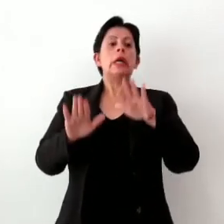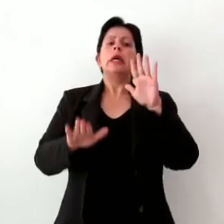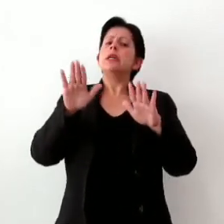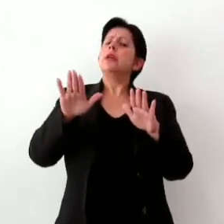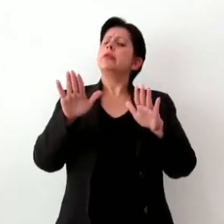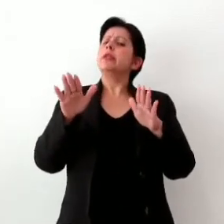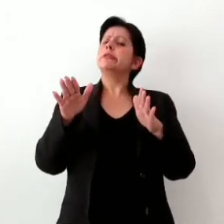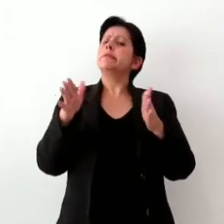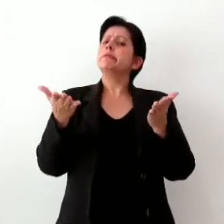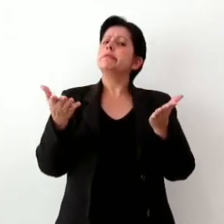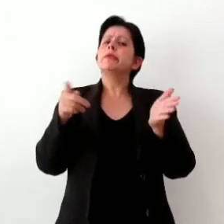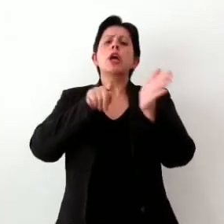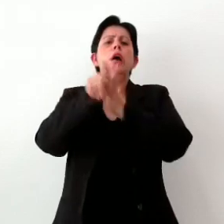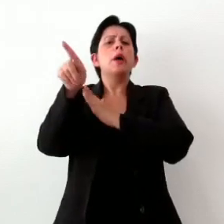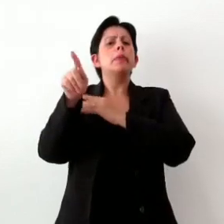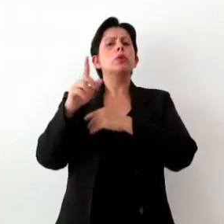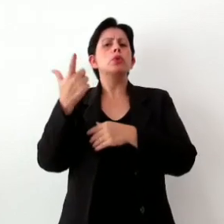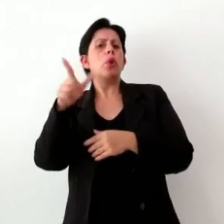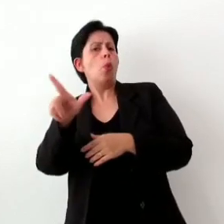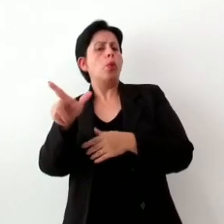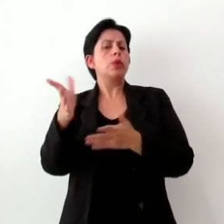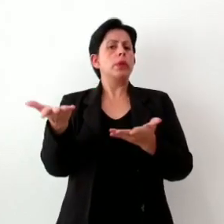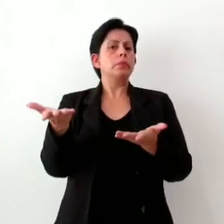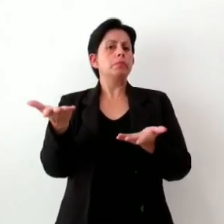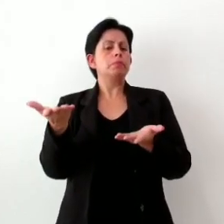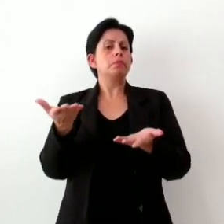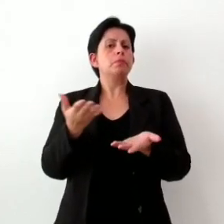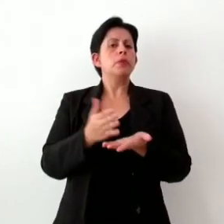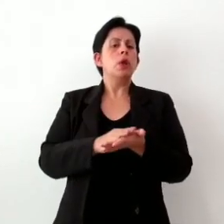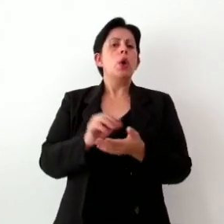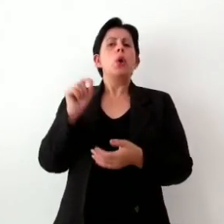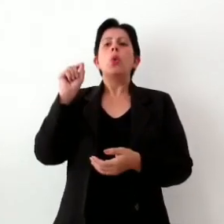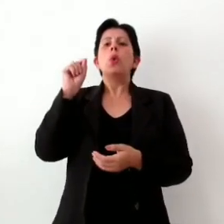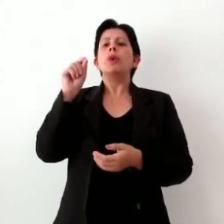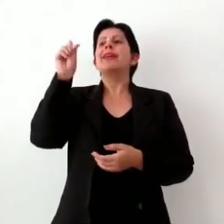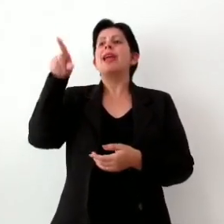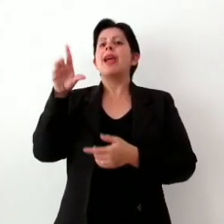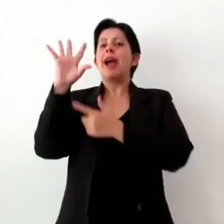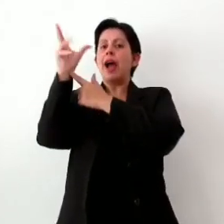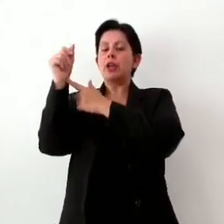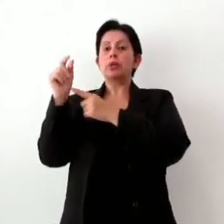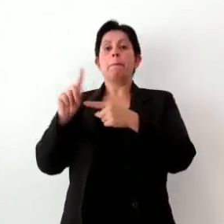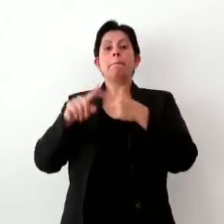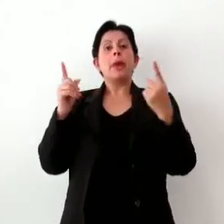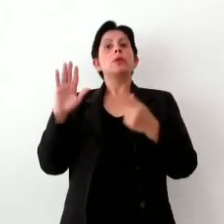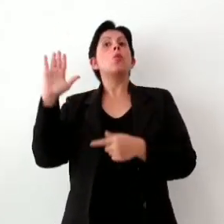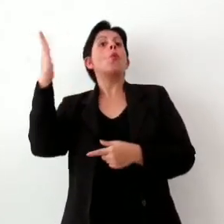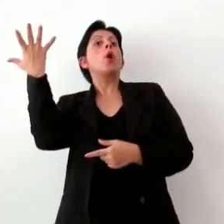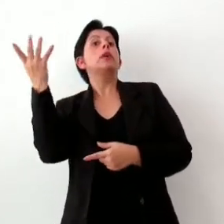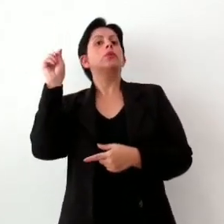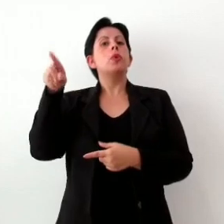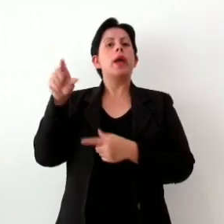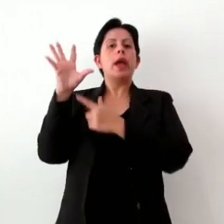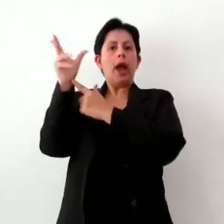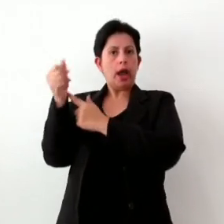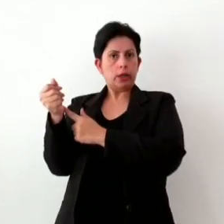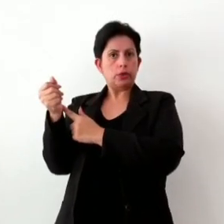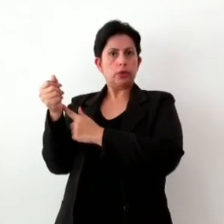talvez a pergunta seja outra, né? Não o que é arte, mas quando é arte, né? Quando